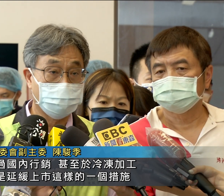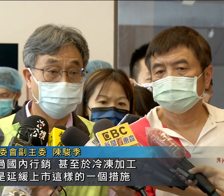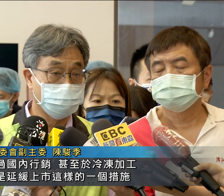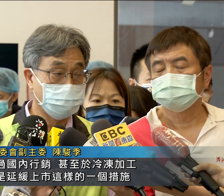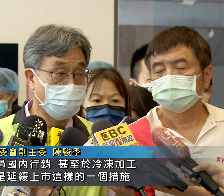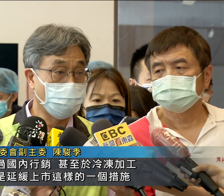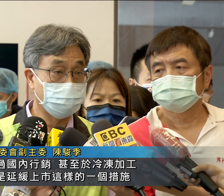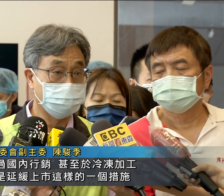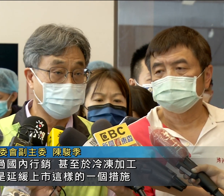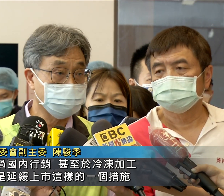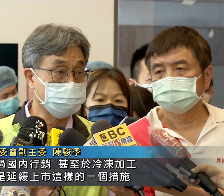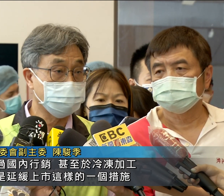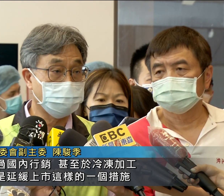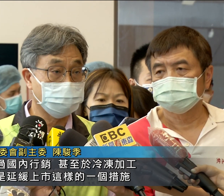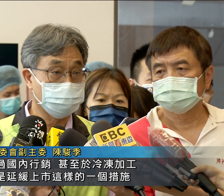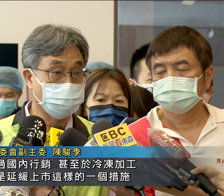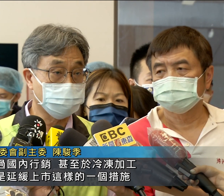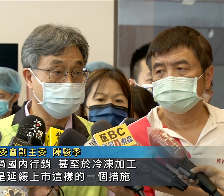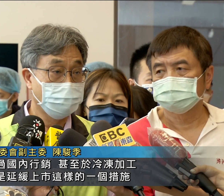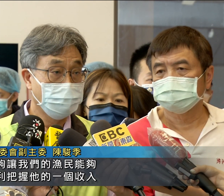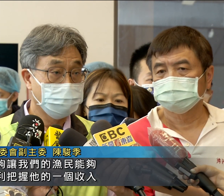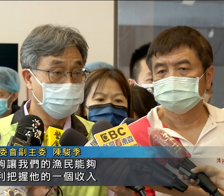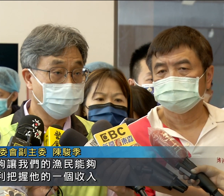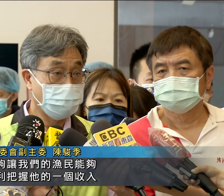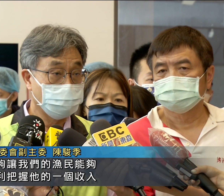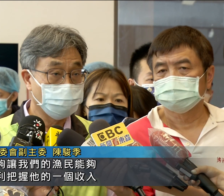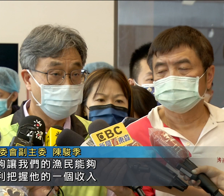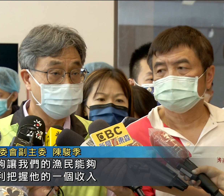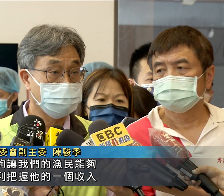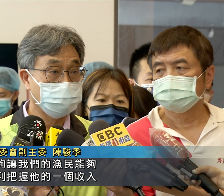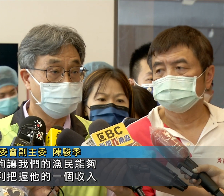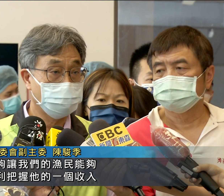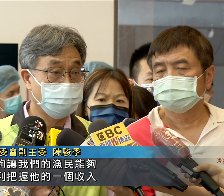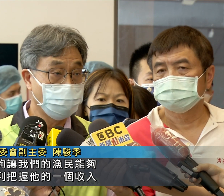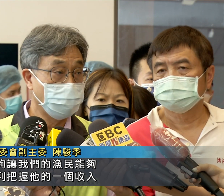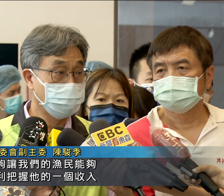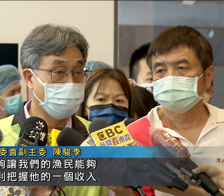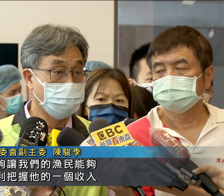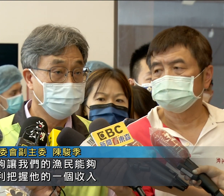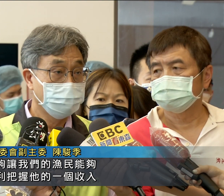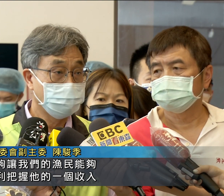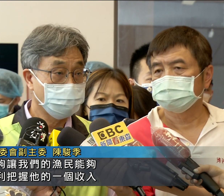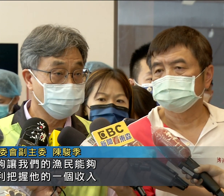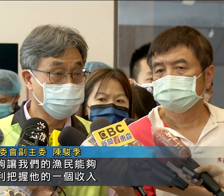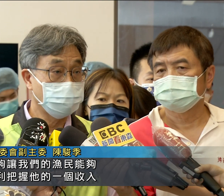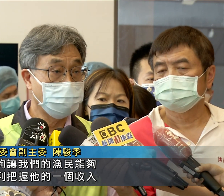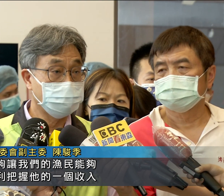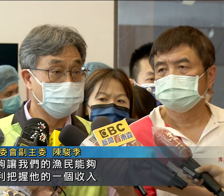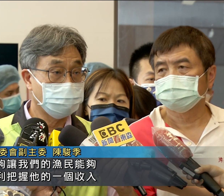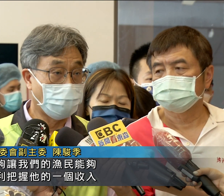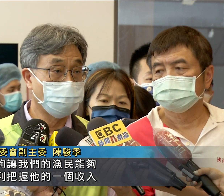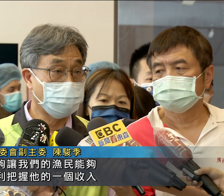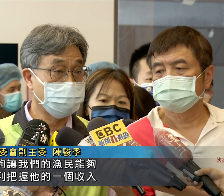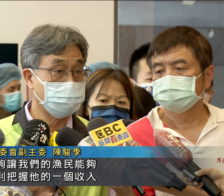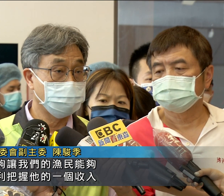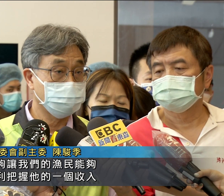工，就是延缓上市的这样的一个措施，能够让我们的渔民能够顺利的把握他的一个收